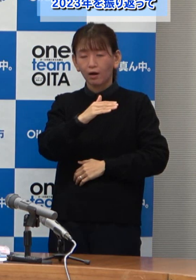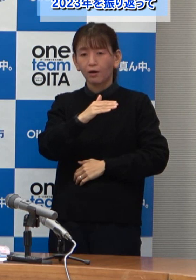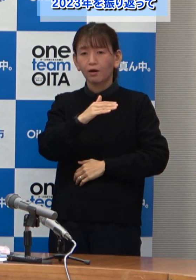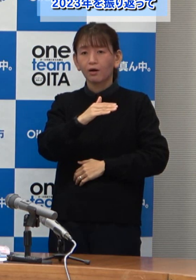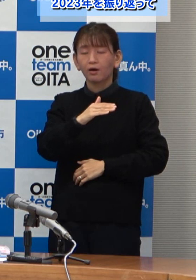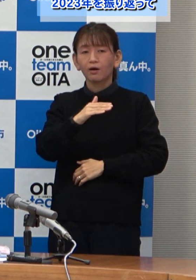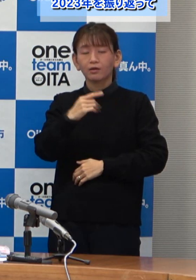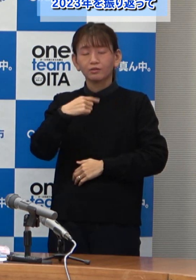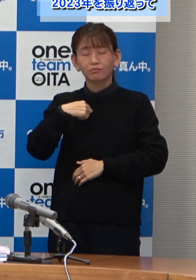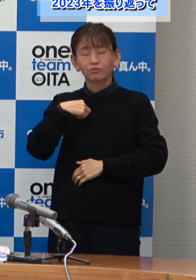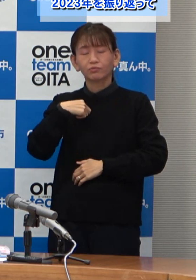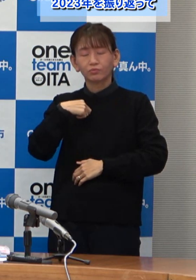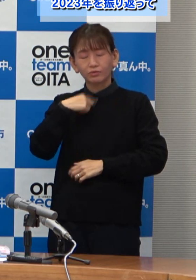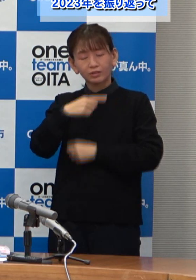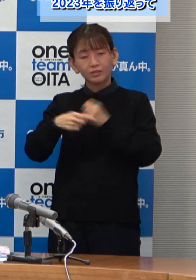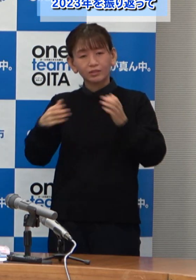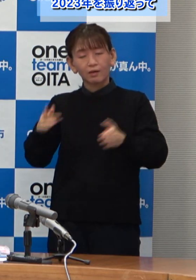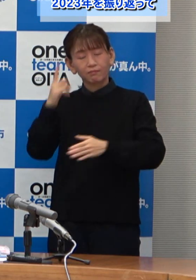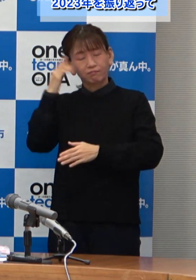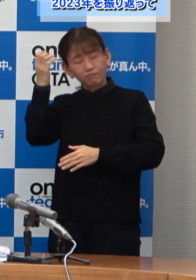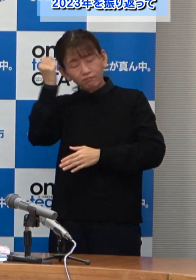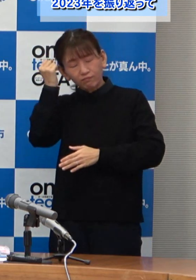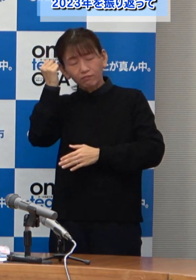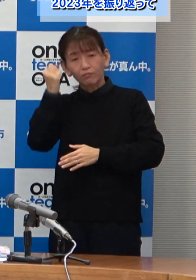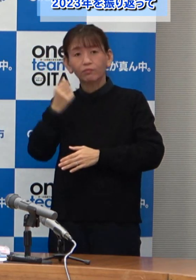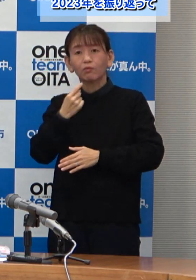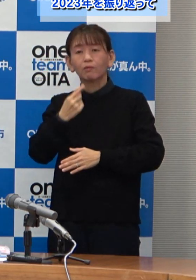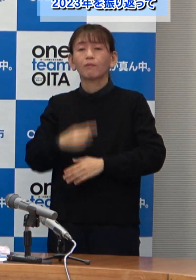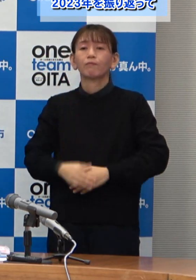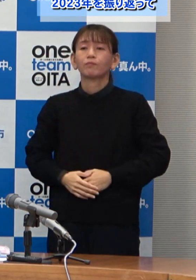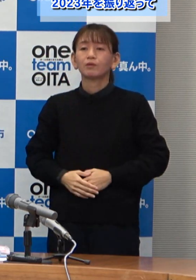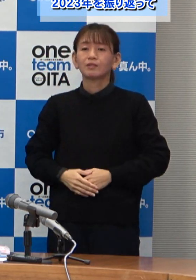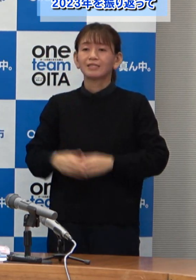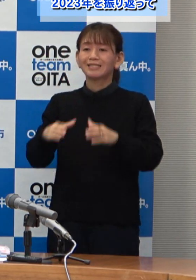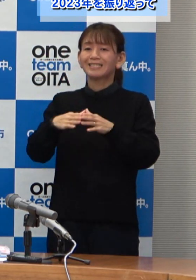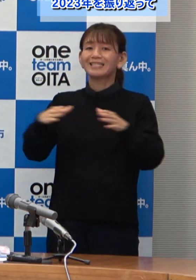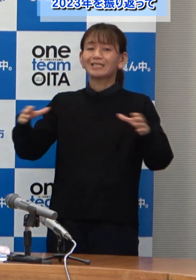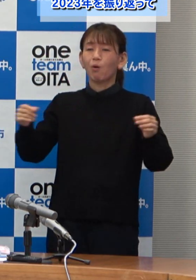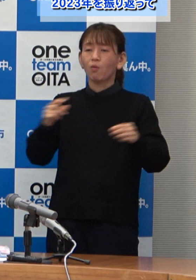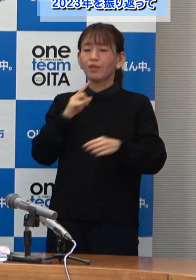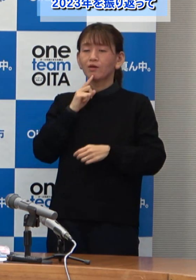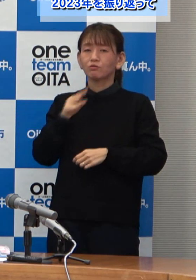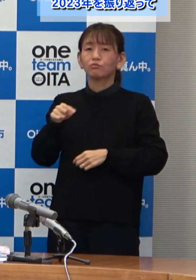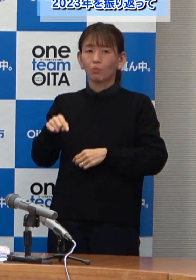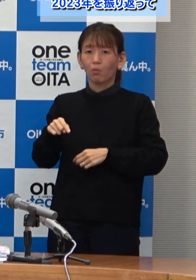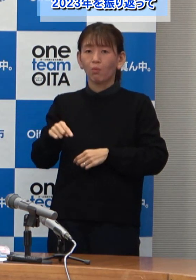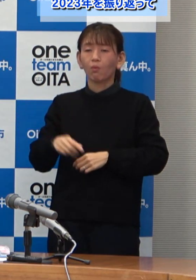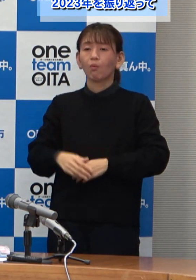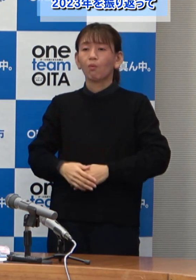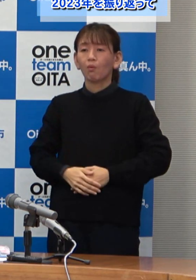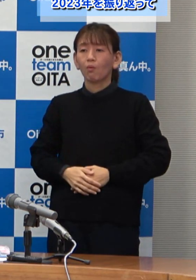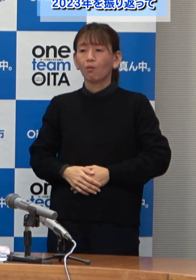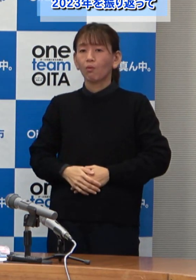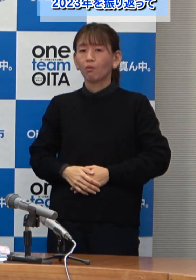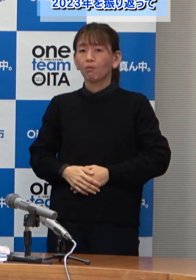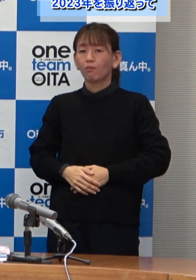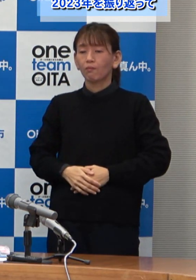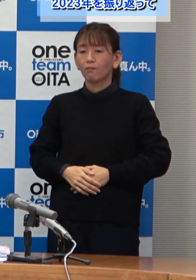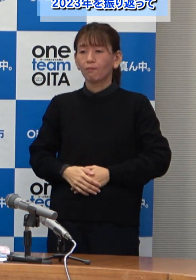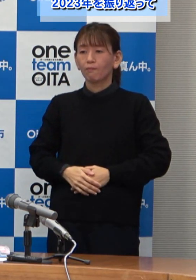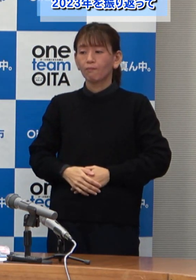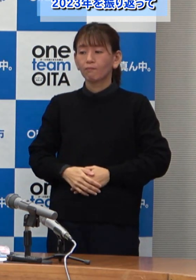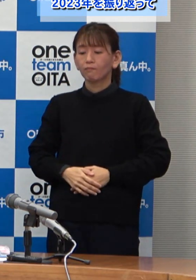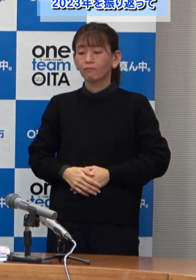記憶に残ってますねだから日本全体で言うとあのま私たちは